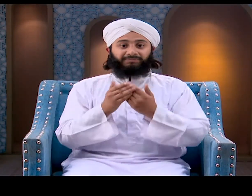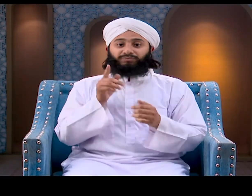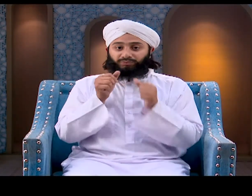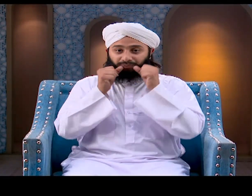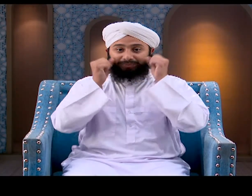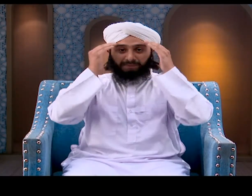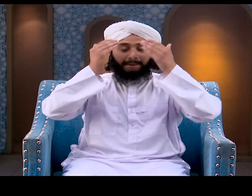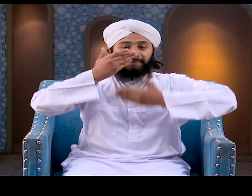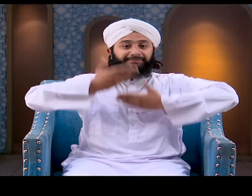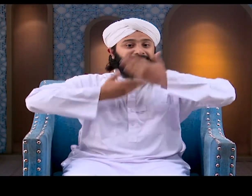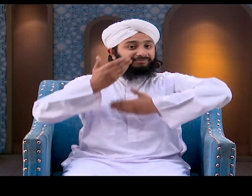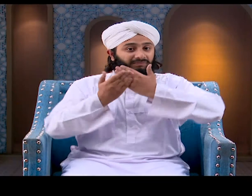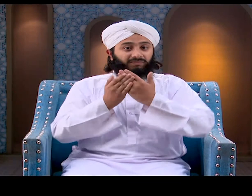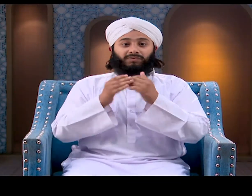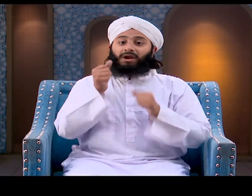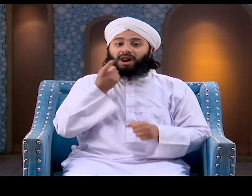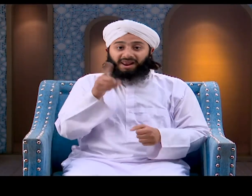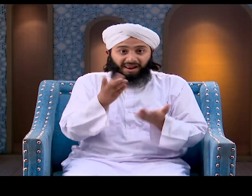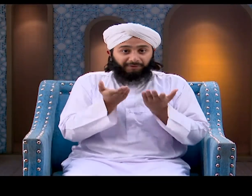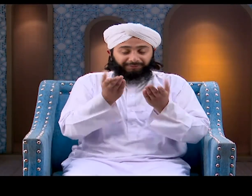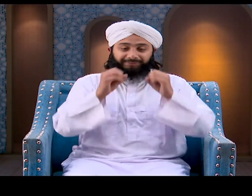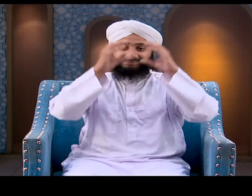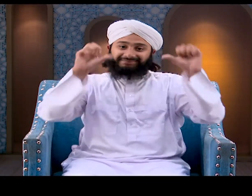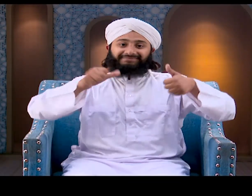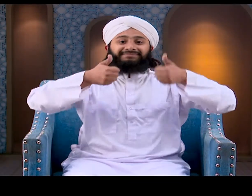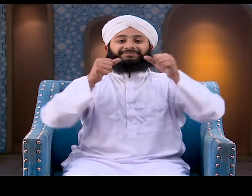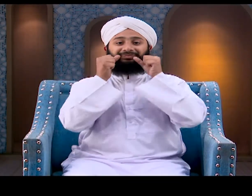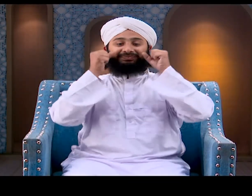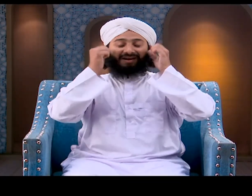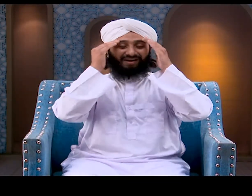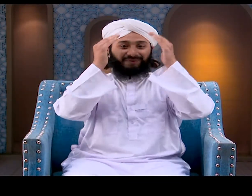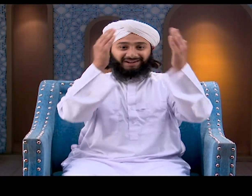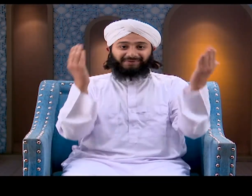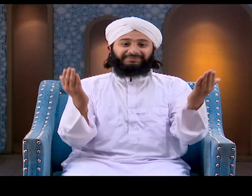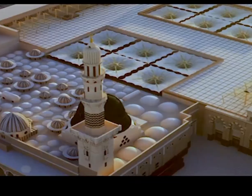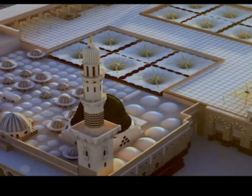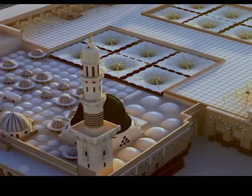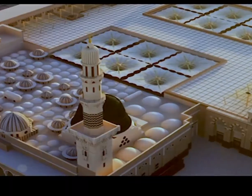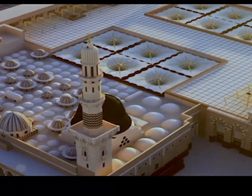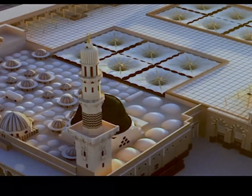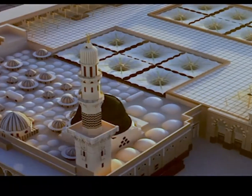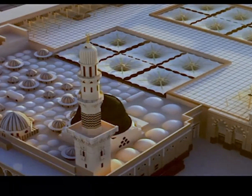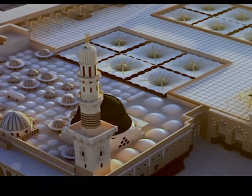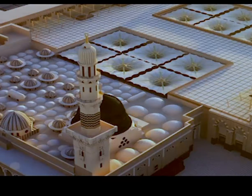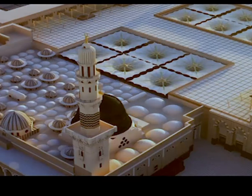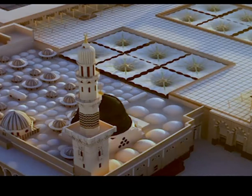پڑھنا روز قیامت تمہارے لیے نور ہوگا۔ صلو علی الحبیب صلی اللہ علی